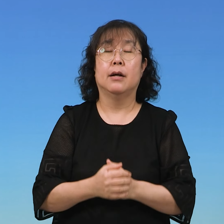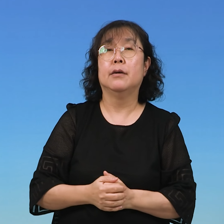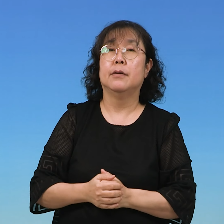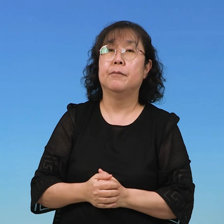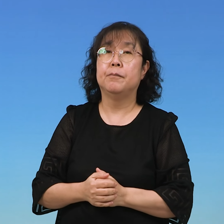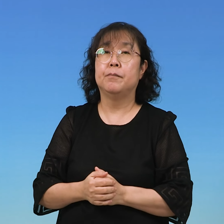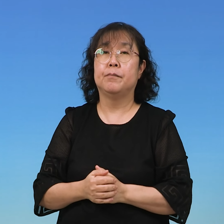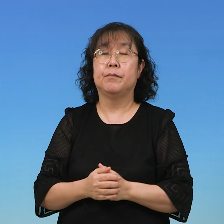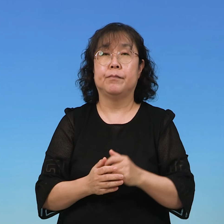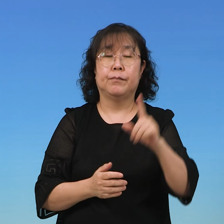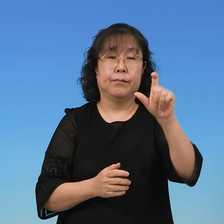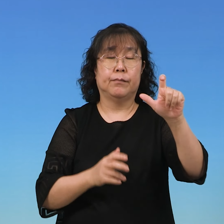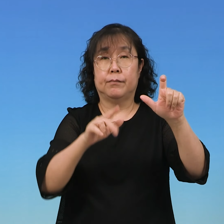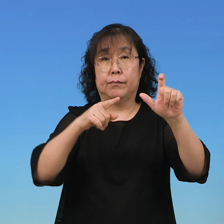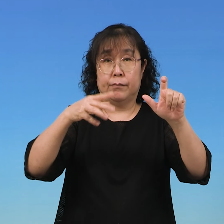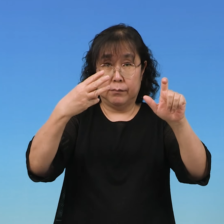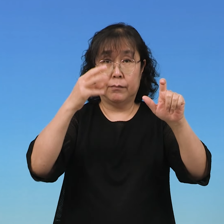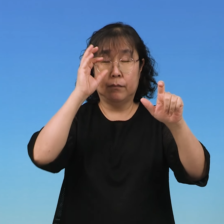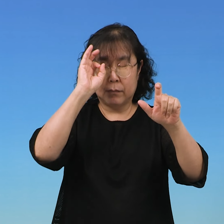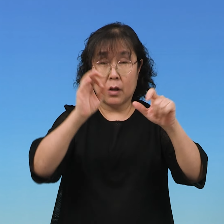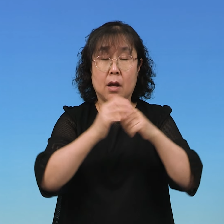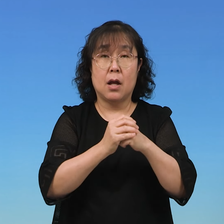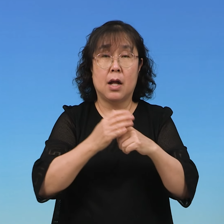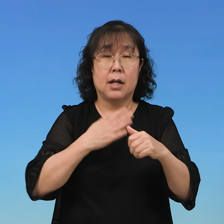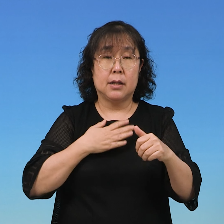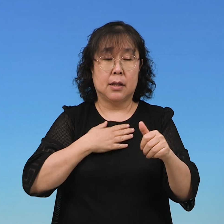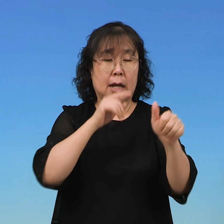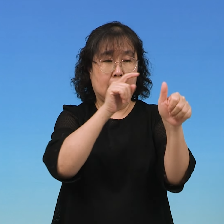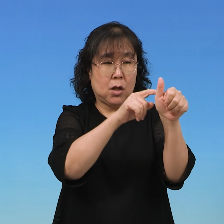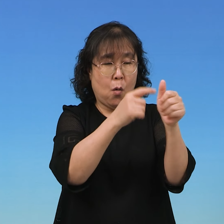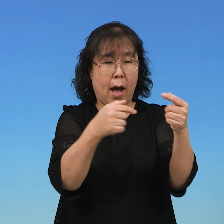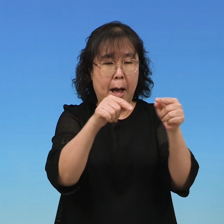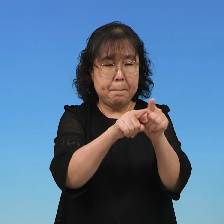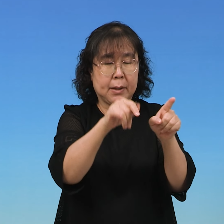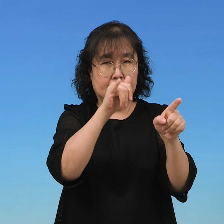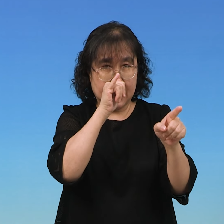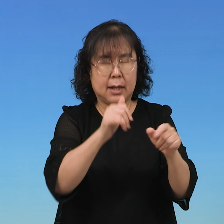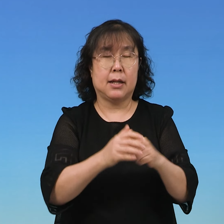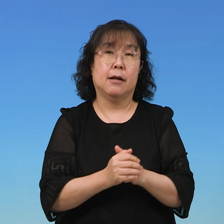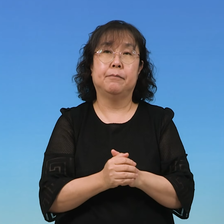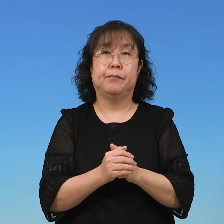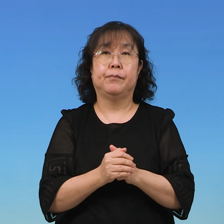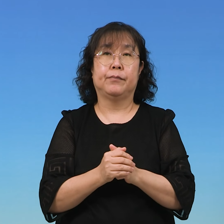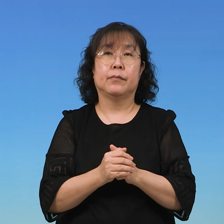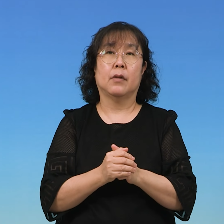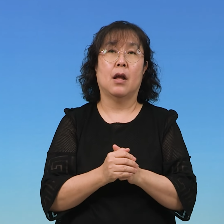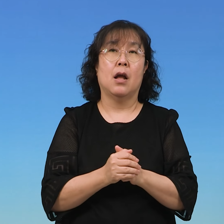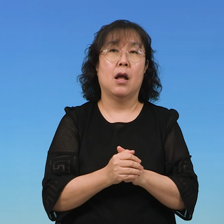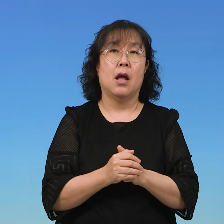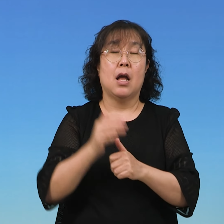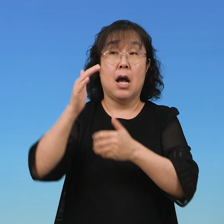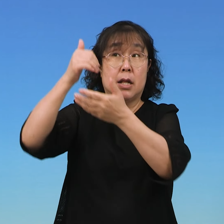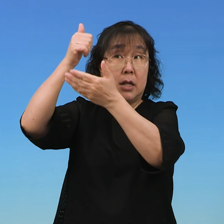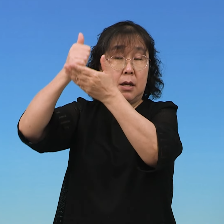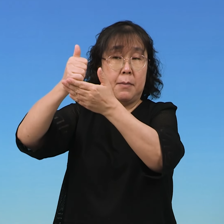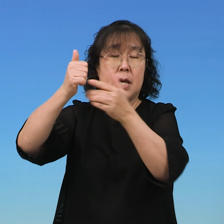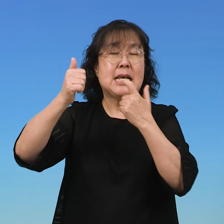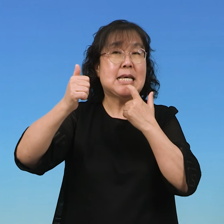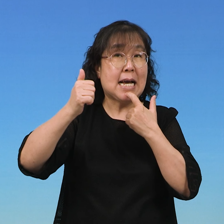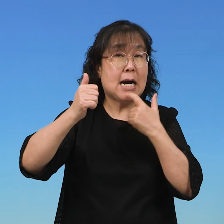뭐냐? 하나님 이렇게 말씀하세요. 15절 다시 보십시오. 내가 너와 함께 있어. 지금 이게